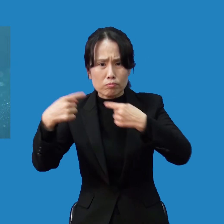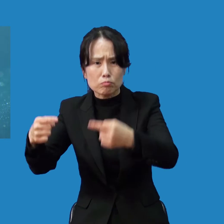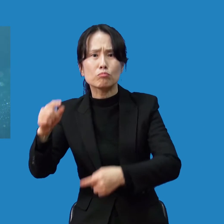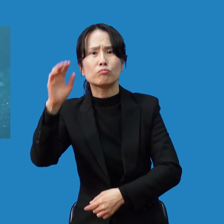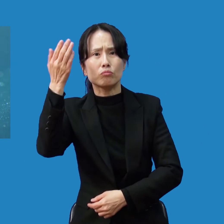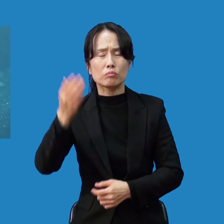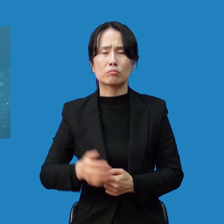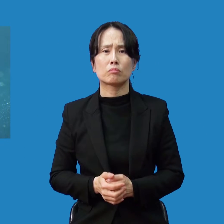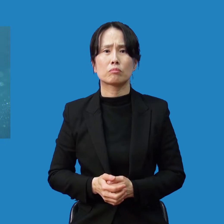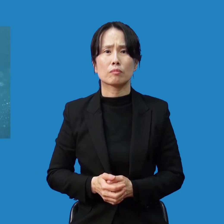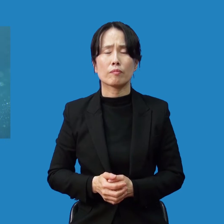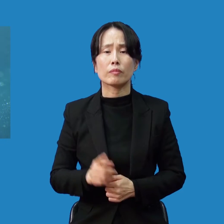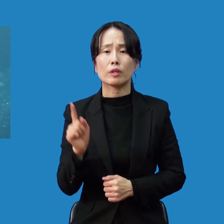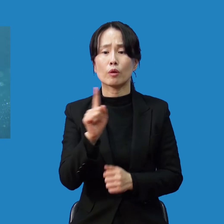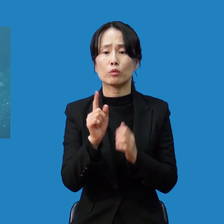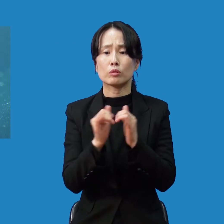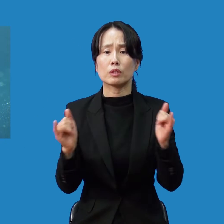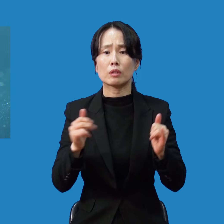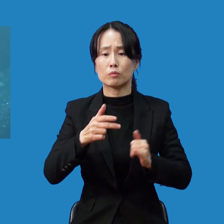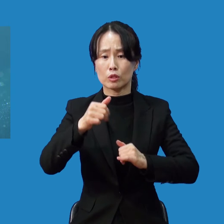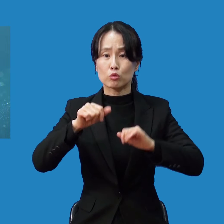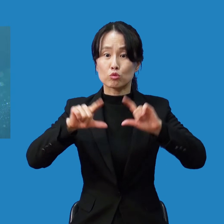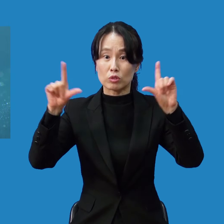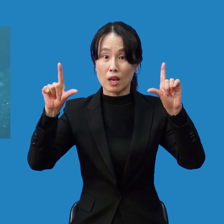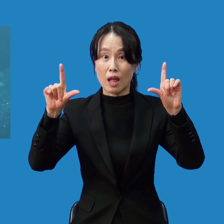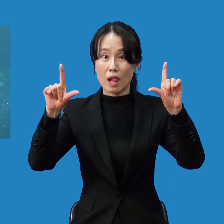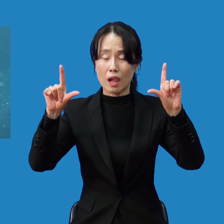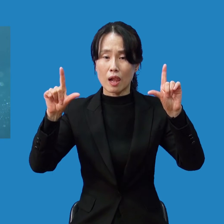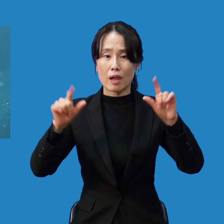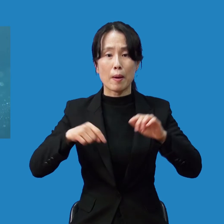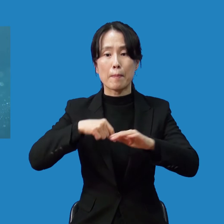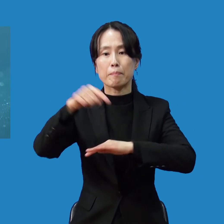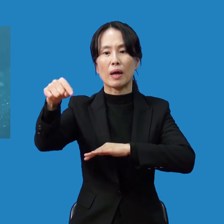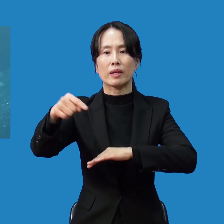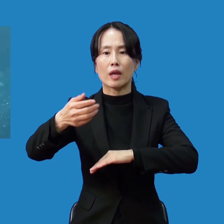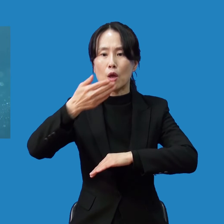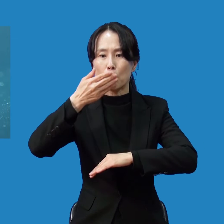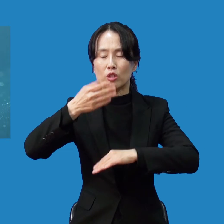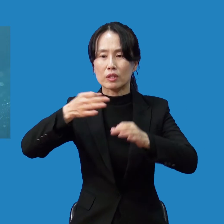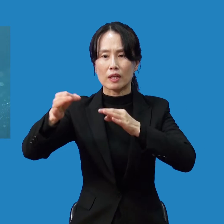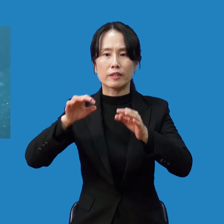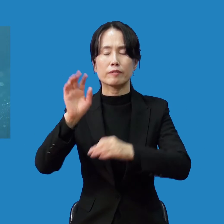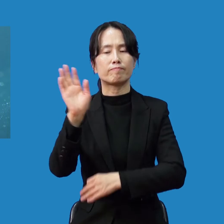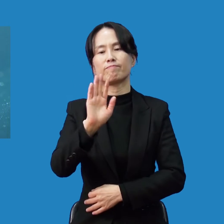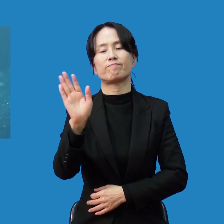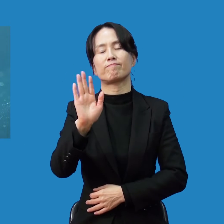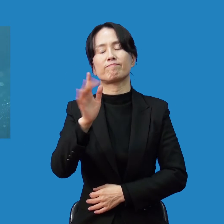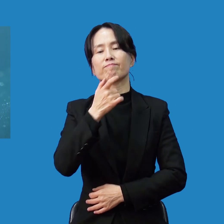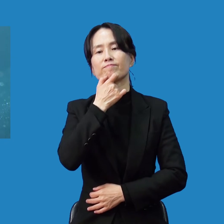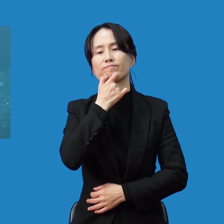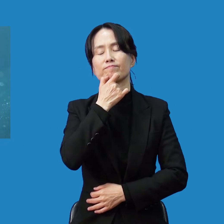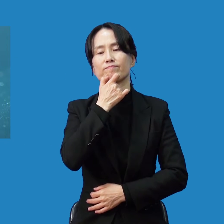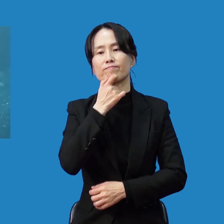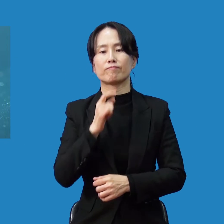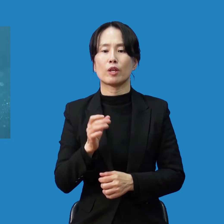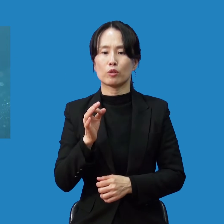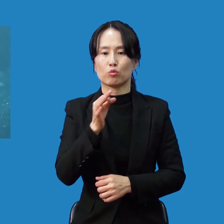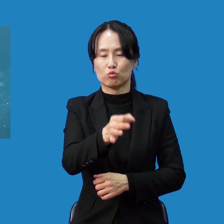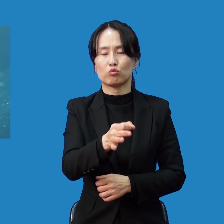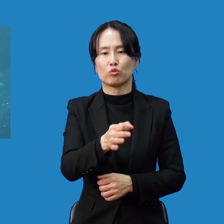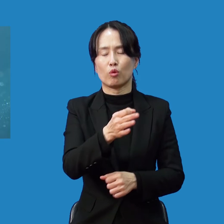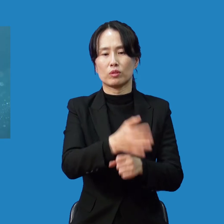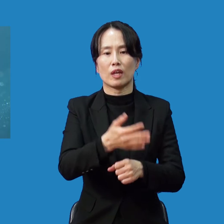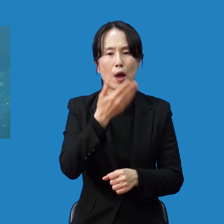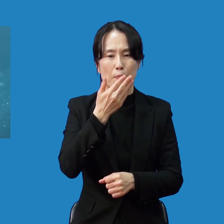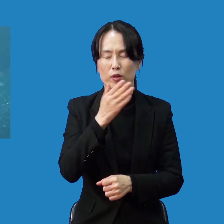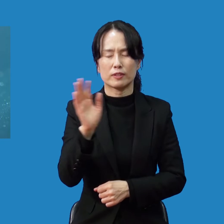어떤 사람은 주일날 절대로 외부 레스토랑에 가지 않는 사람이 있습니다. 주일날 돈 주고 사